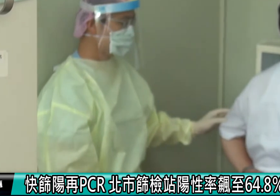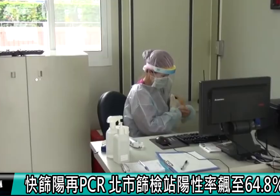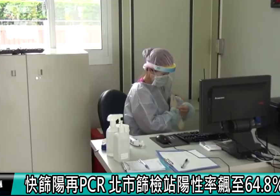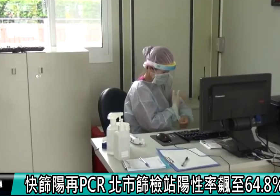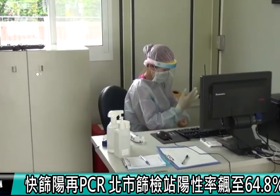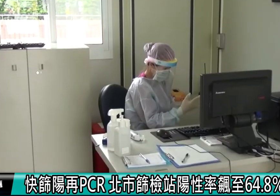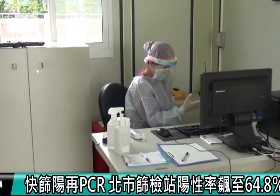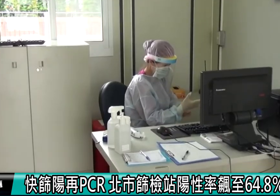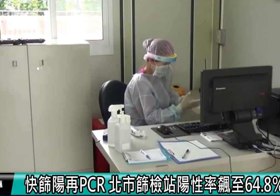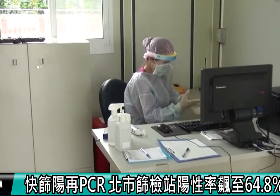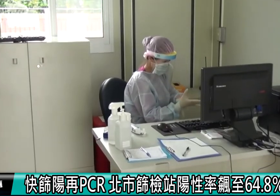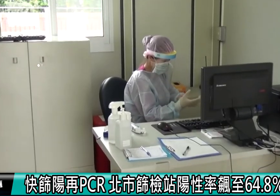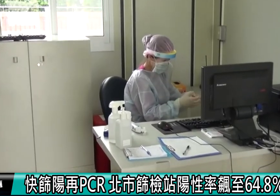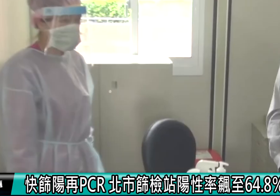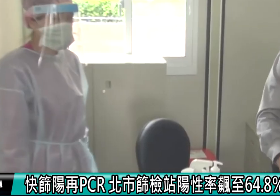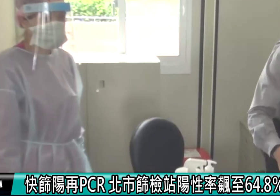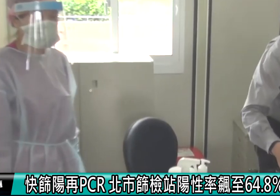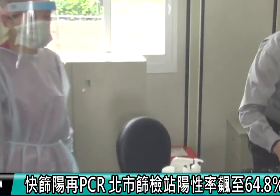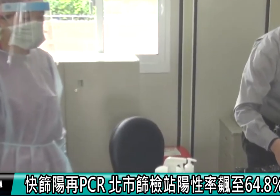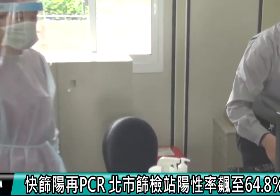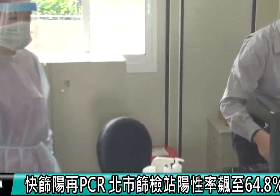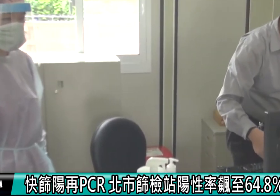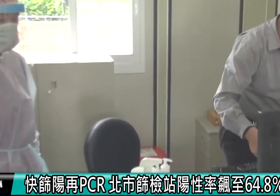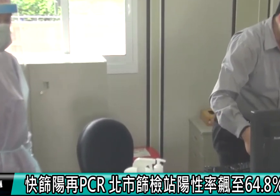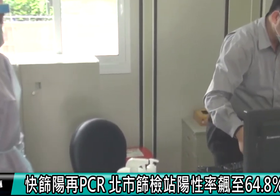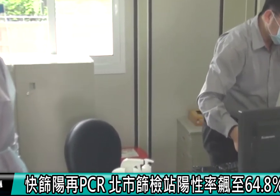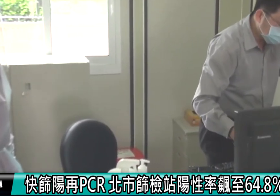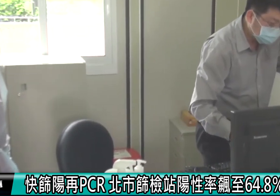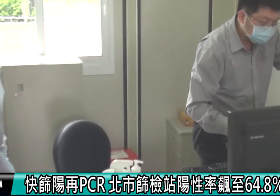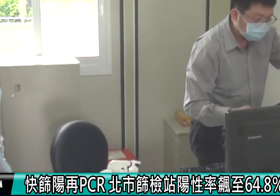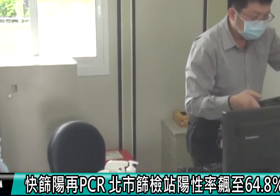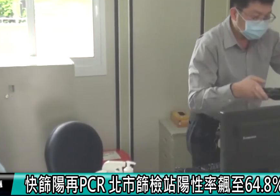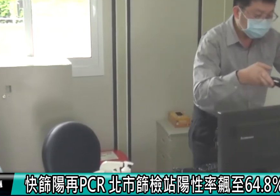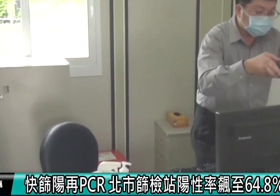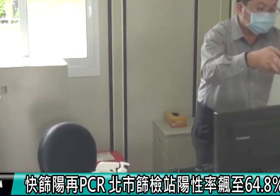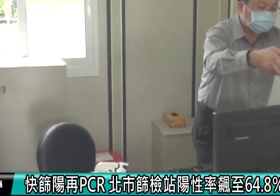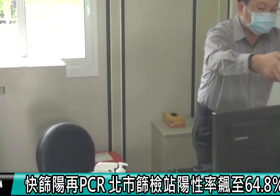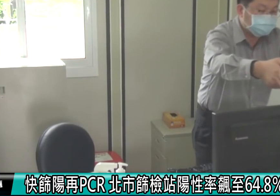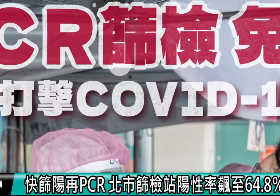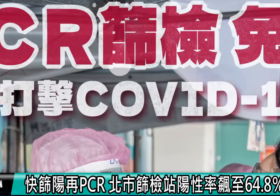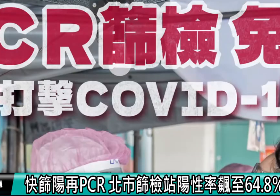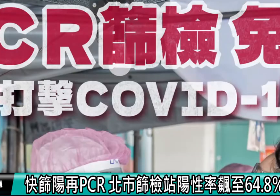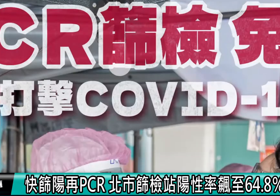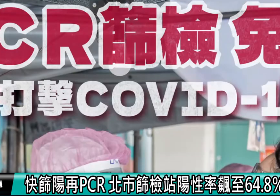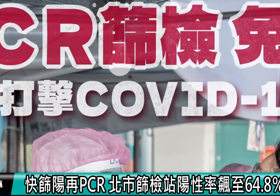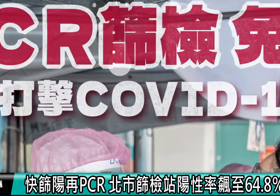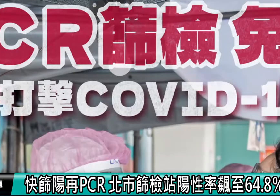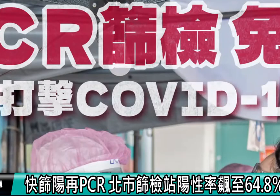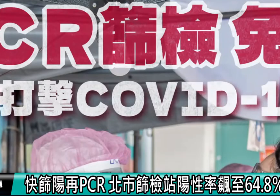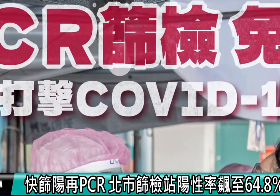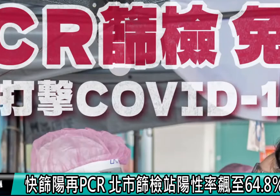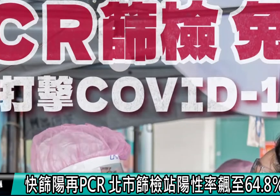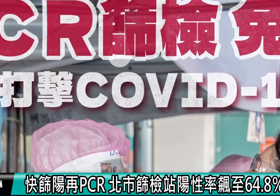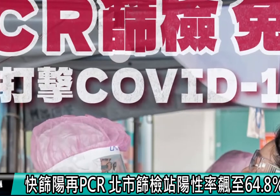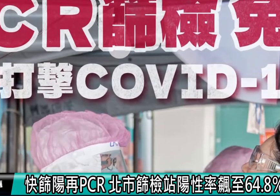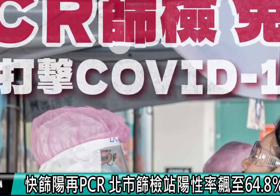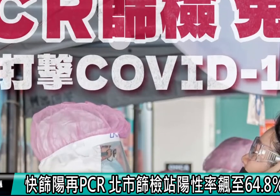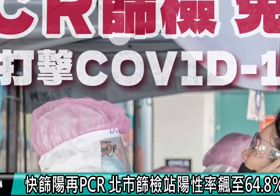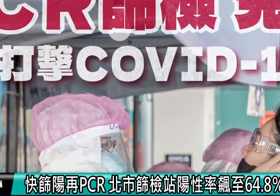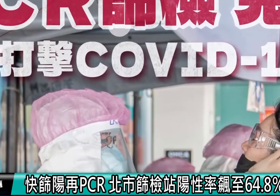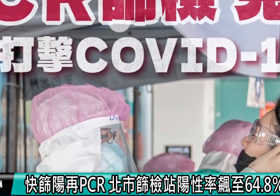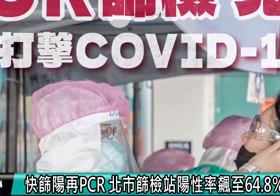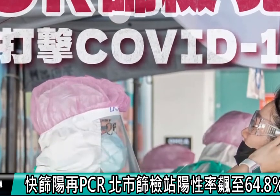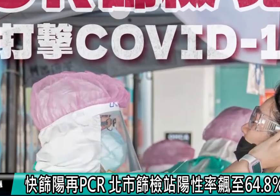吗？这个大家还是相当有水准。但我说哈，快筛阳才可以来的时候，你知